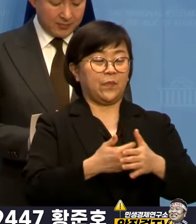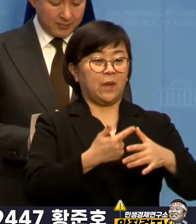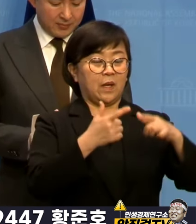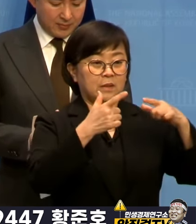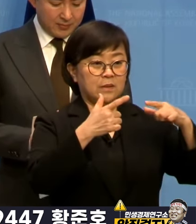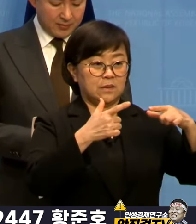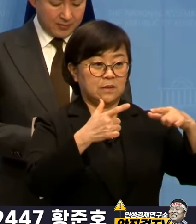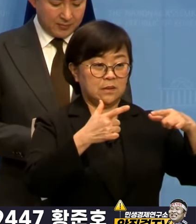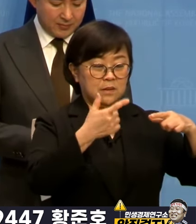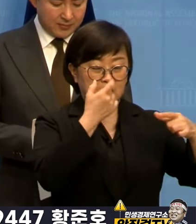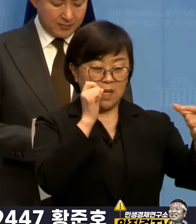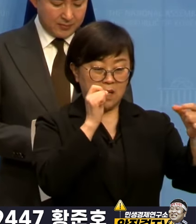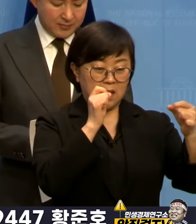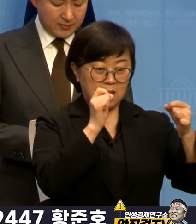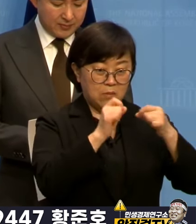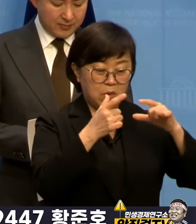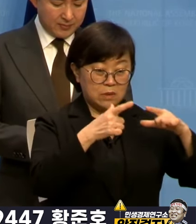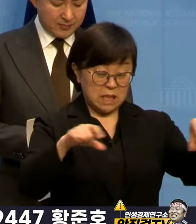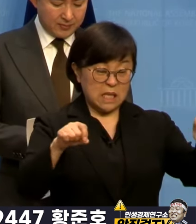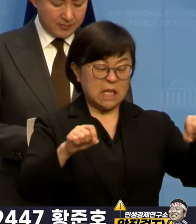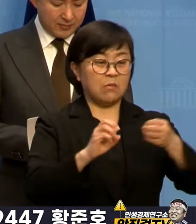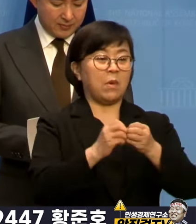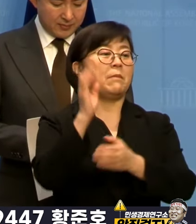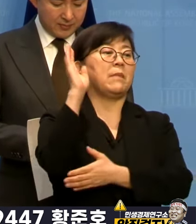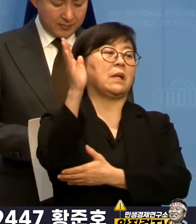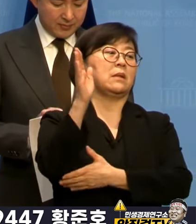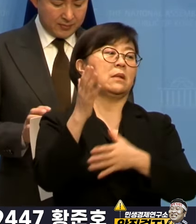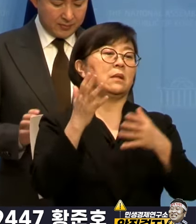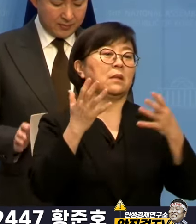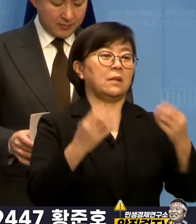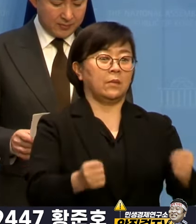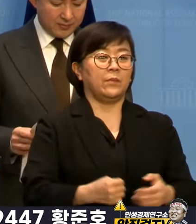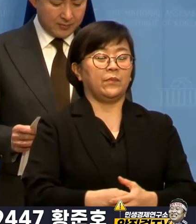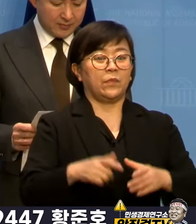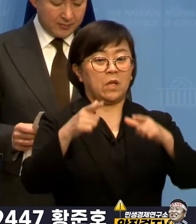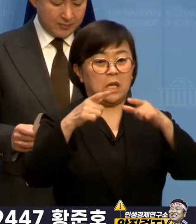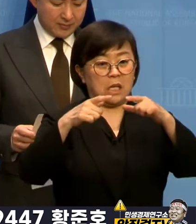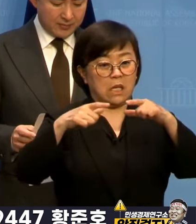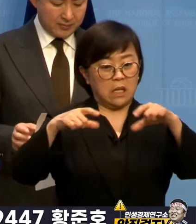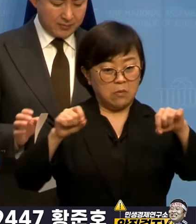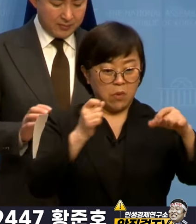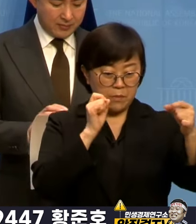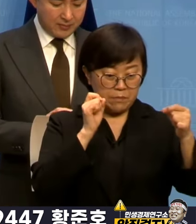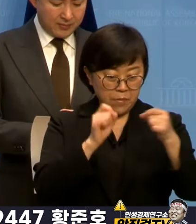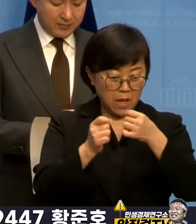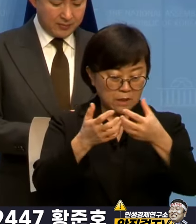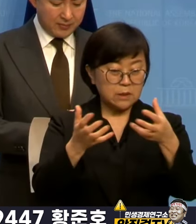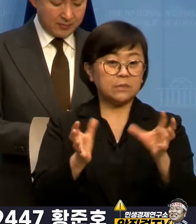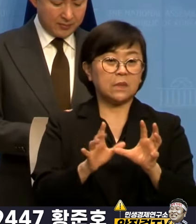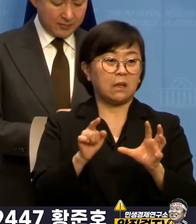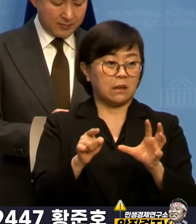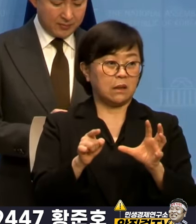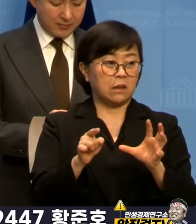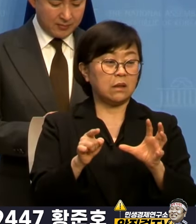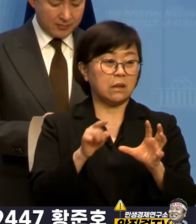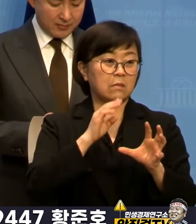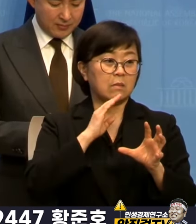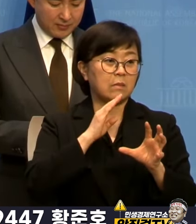친일 망원이 너무 많습니다. 친일 외국인 집단이 아는 곳에 어떻게